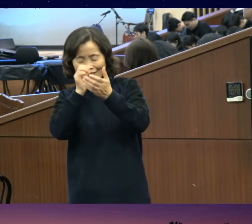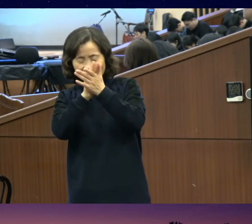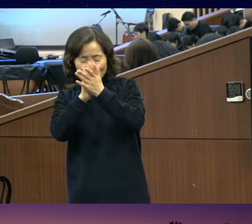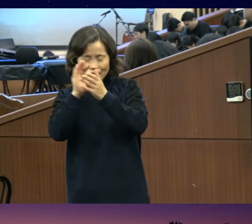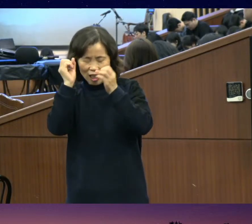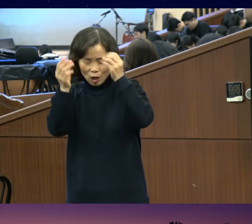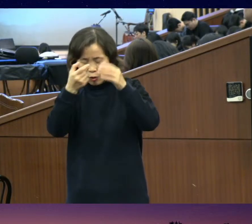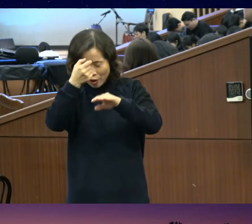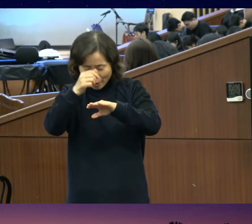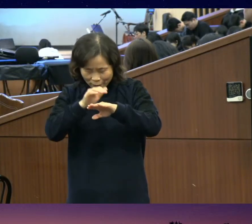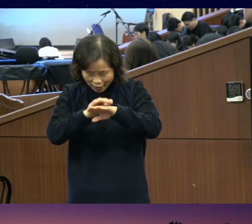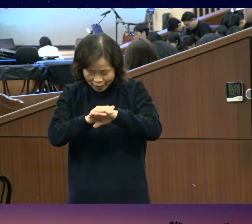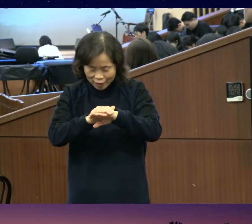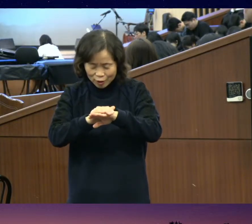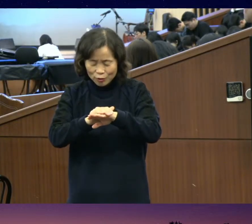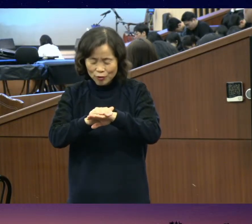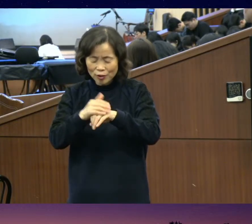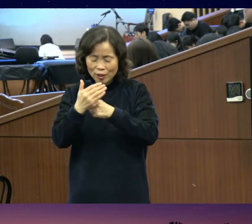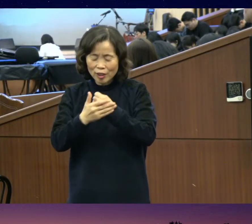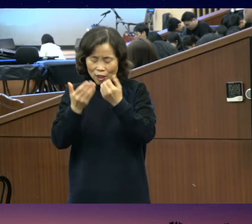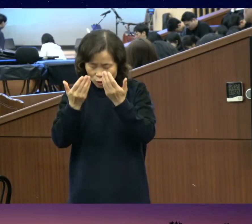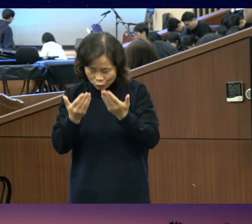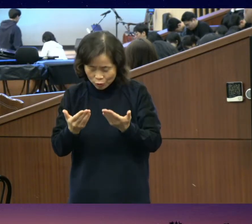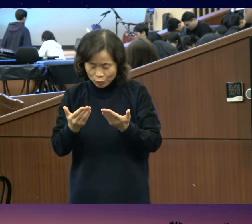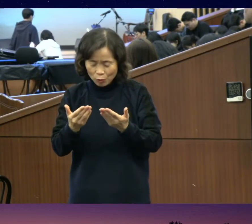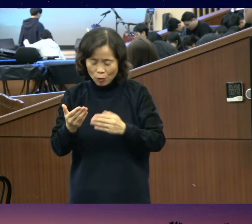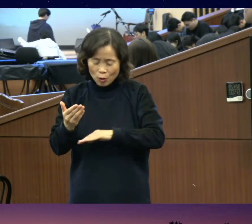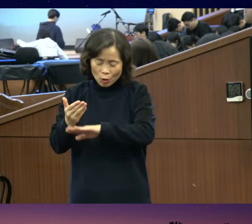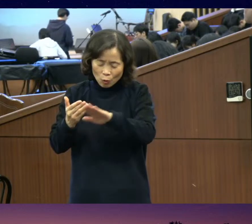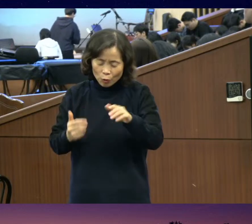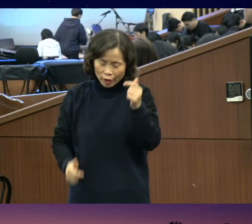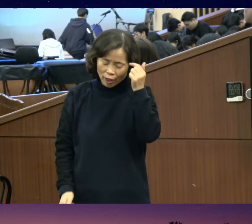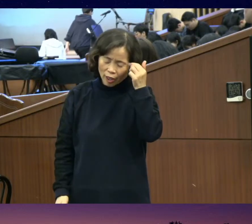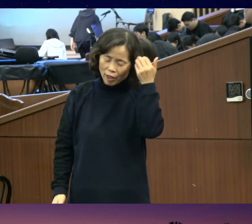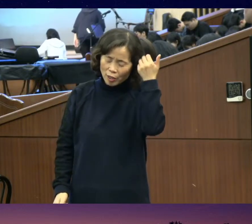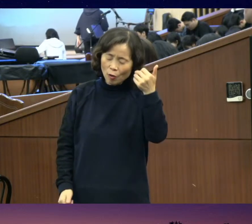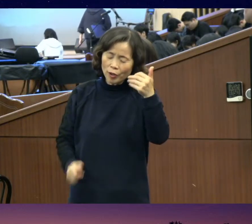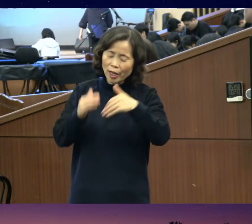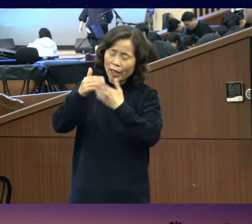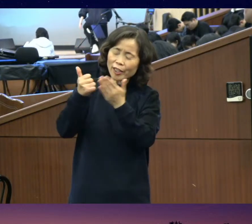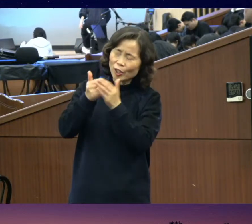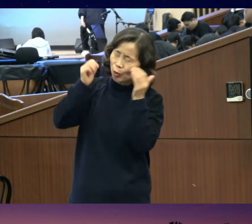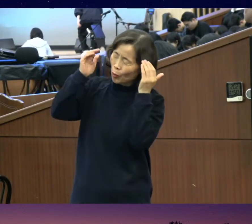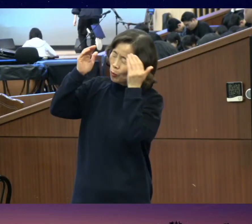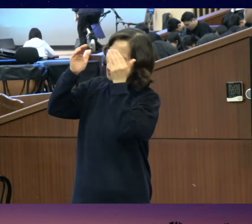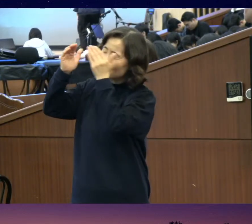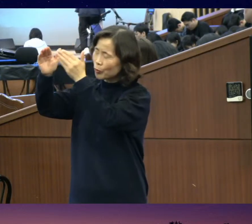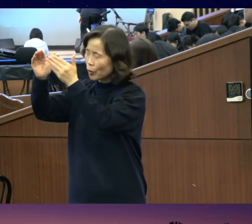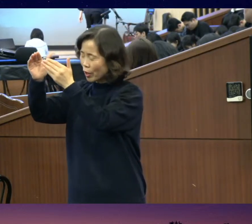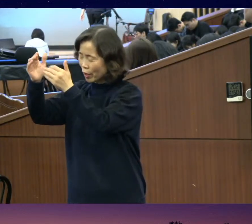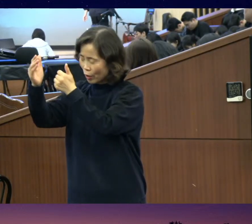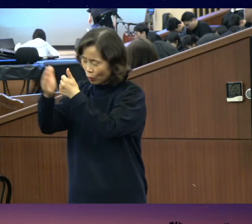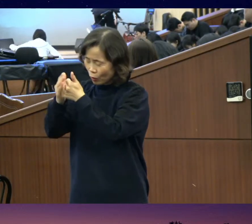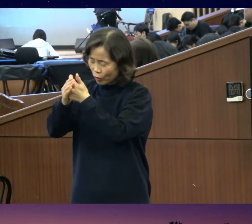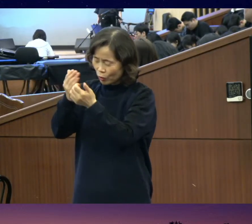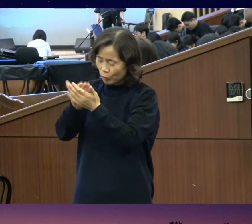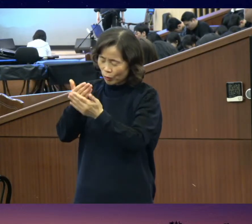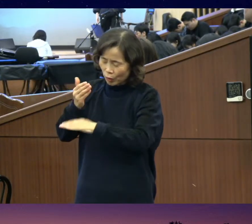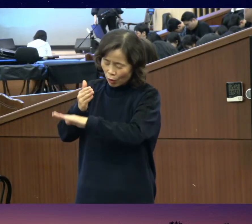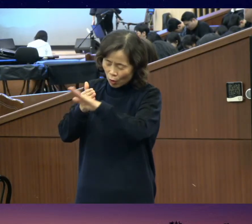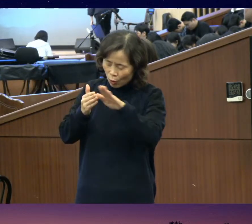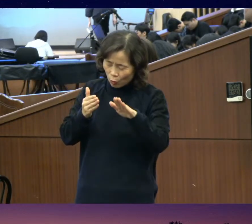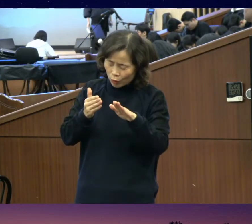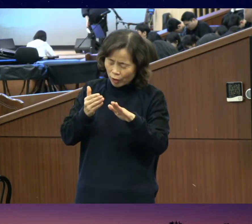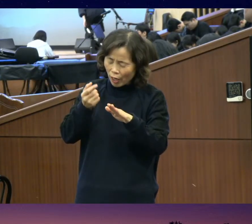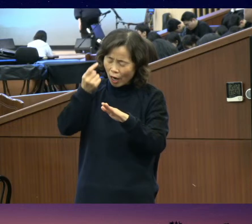복된 시간 허락하신 하나님, 오늘도 우리의 영혼이 하나님께로 온전히 집중하게 하여 주시고 우리의 시선이